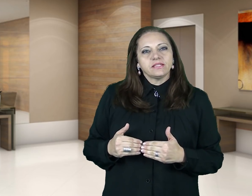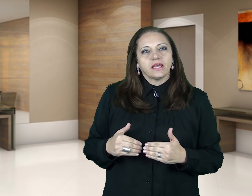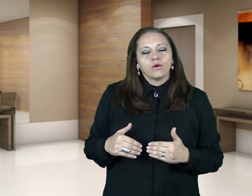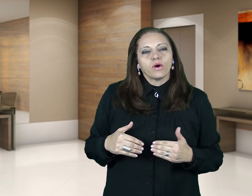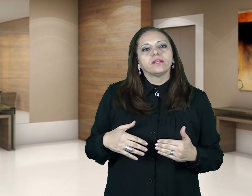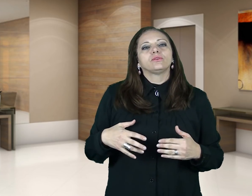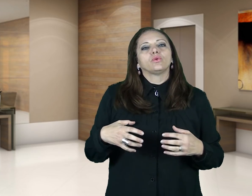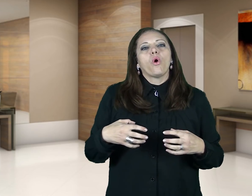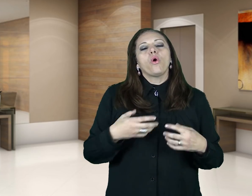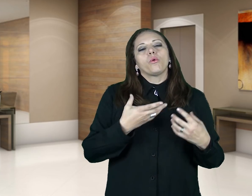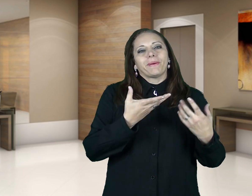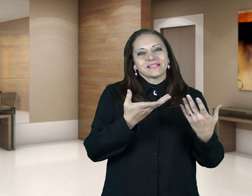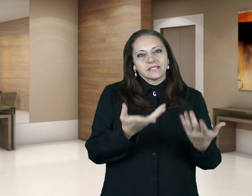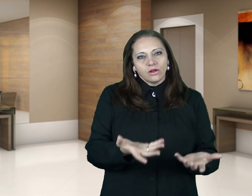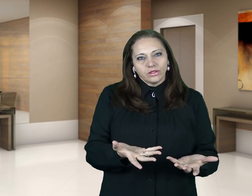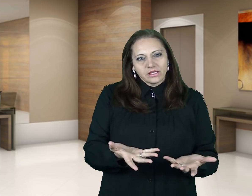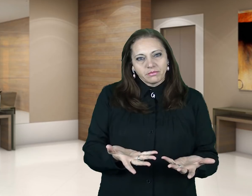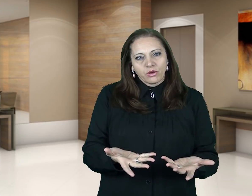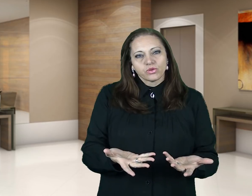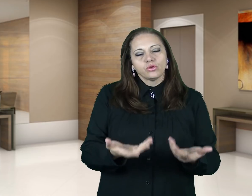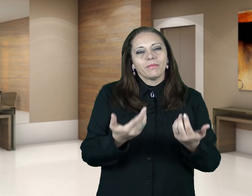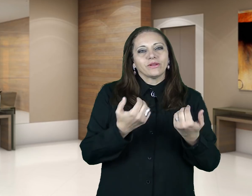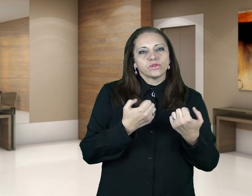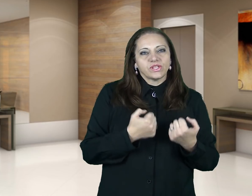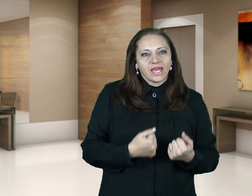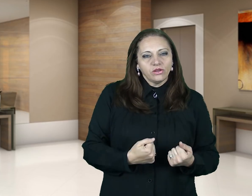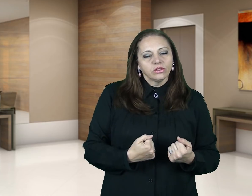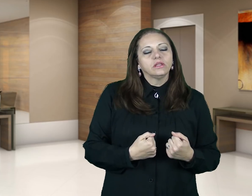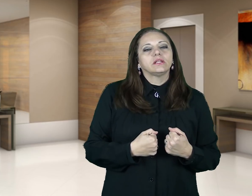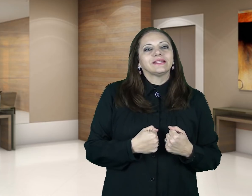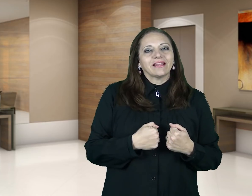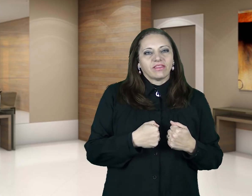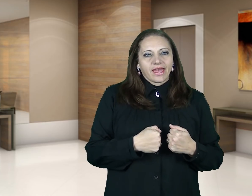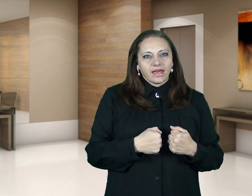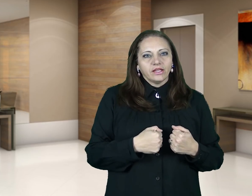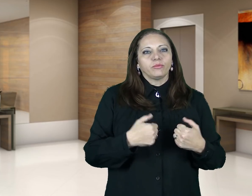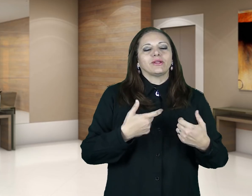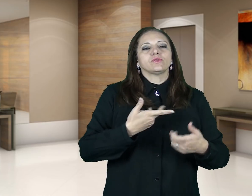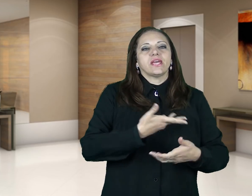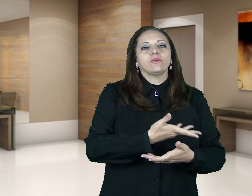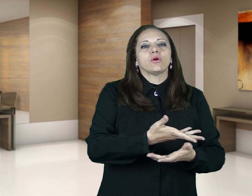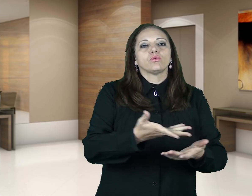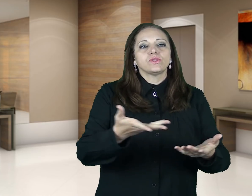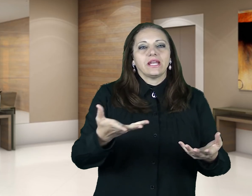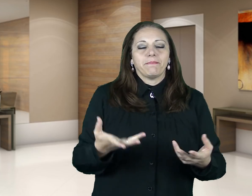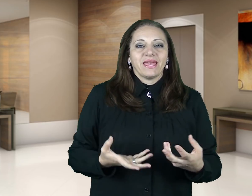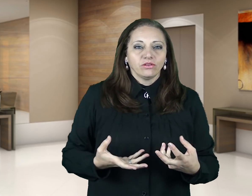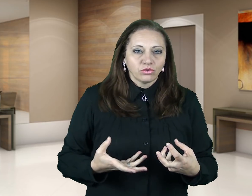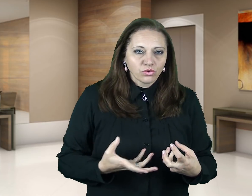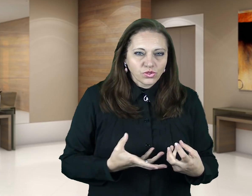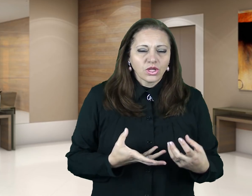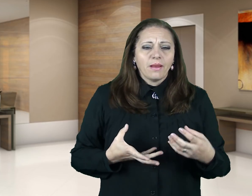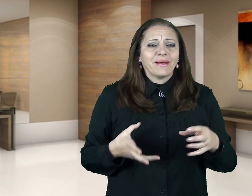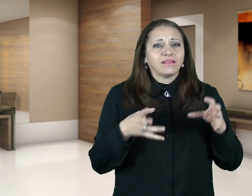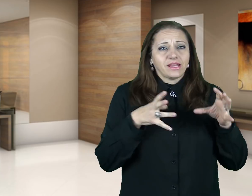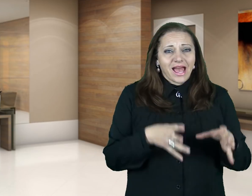sobrevivência, enquanto ocupação das mãos no manuseio da terra, no manuseio de alguns elementos